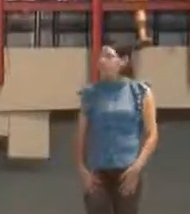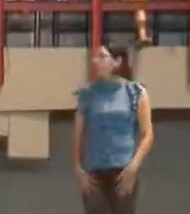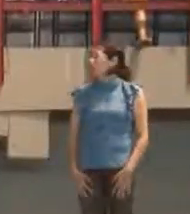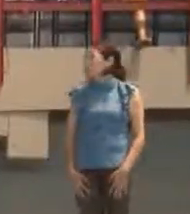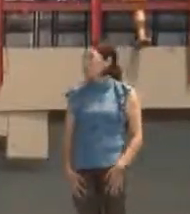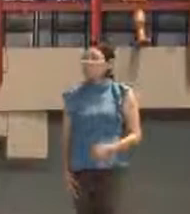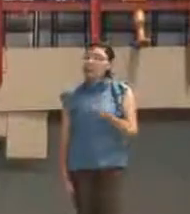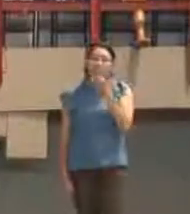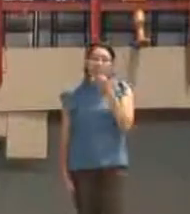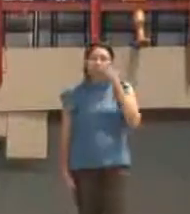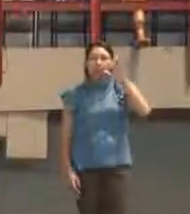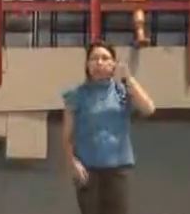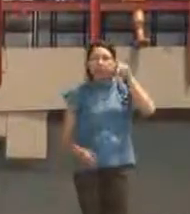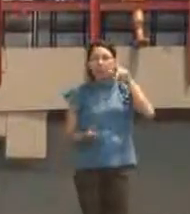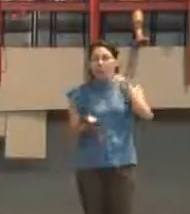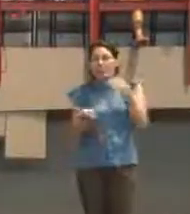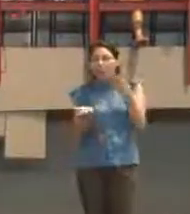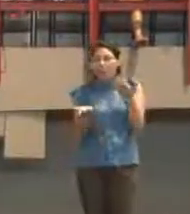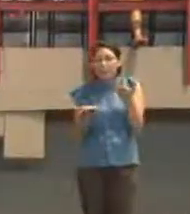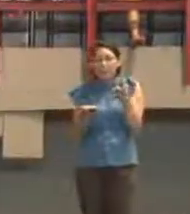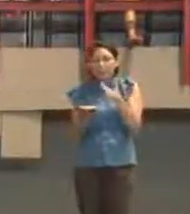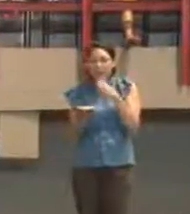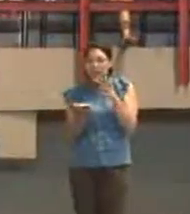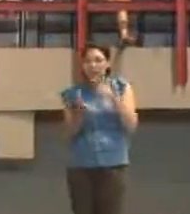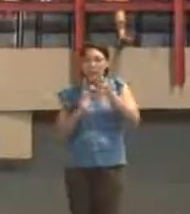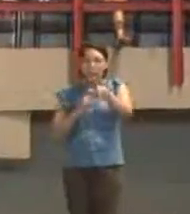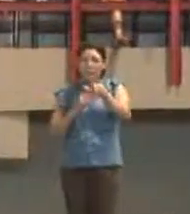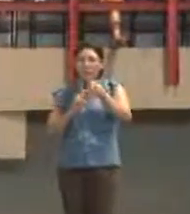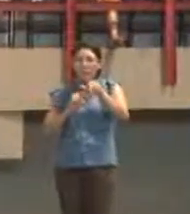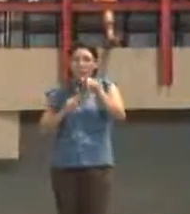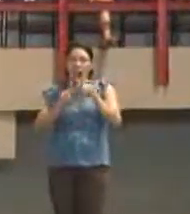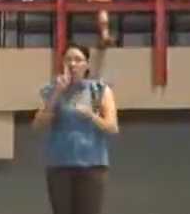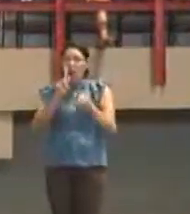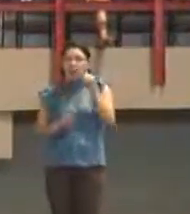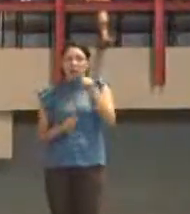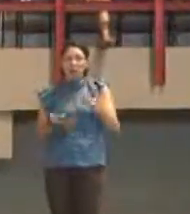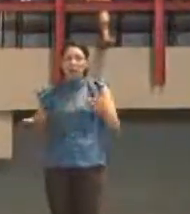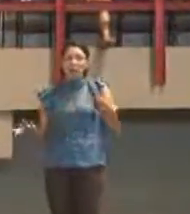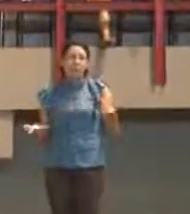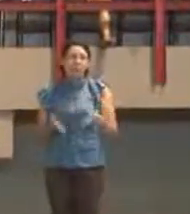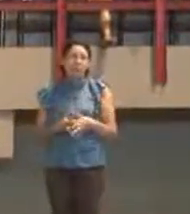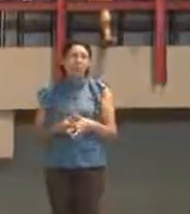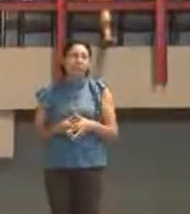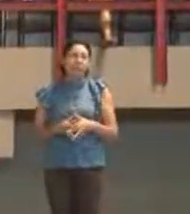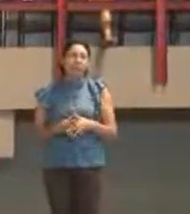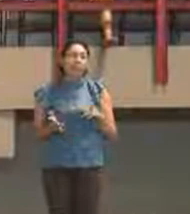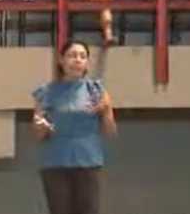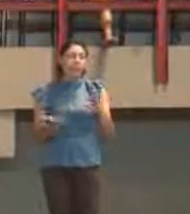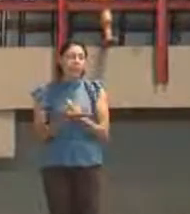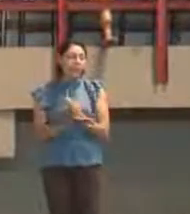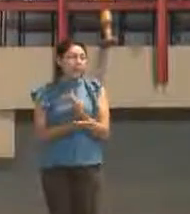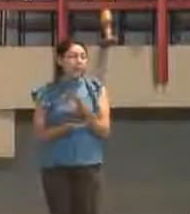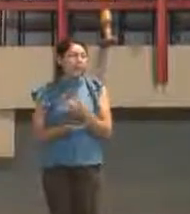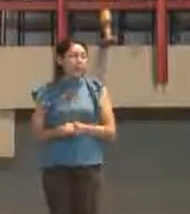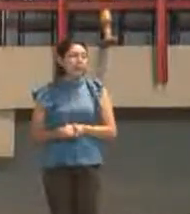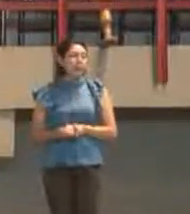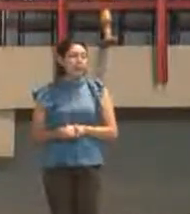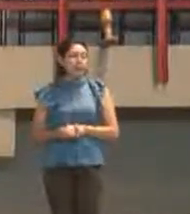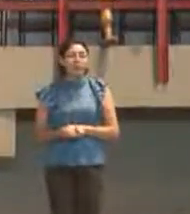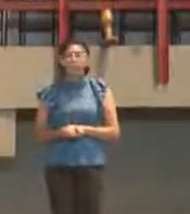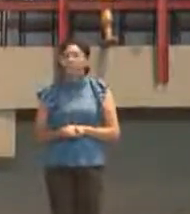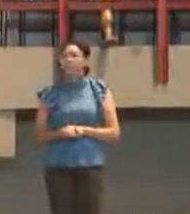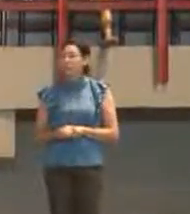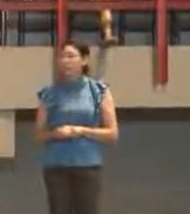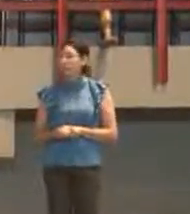Infelizmente, houve esse pequeno detalhe aí que dificultou um pouco a resolução do problema. O gráfico, né, saiu